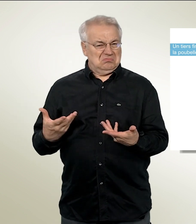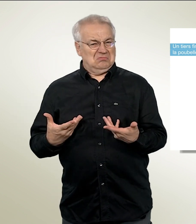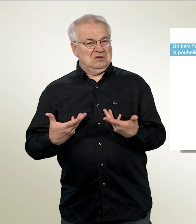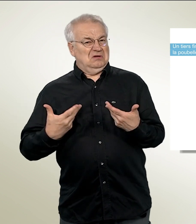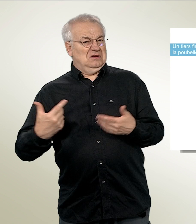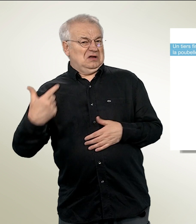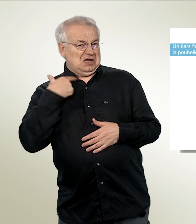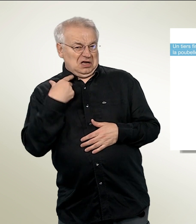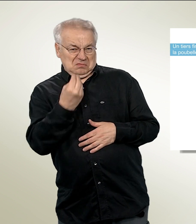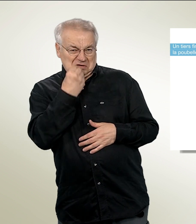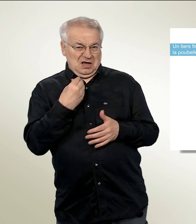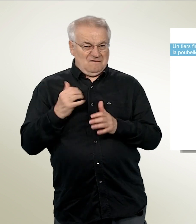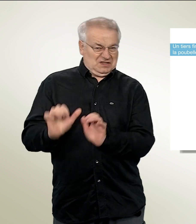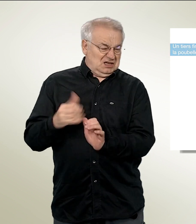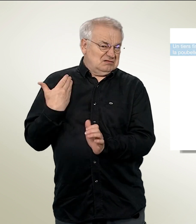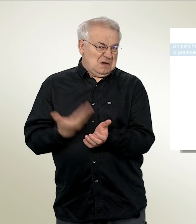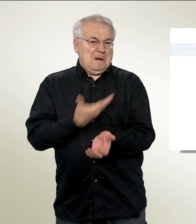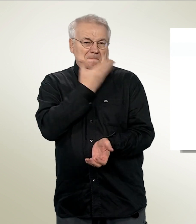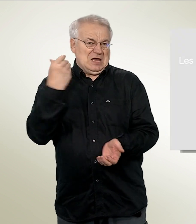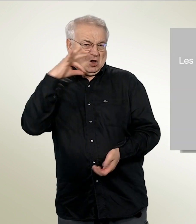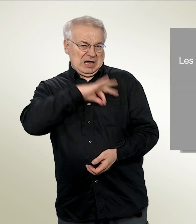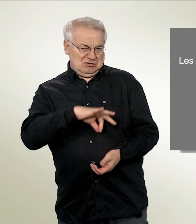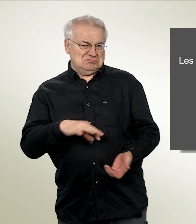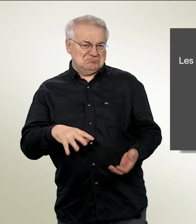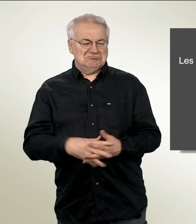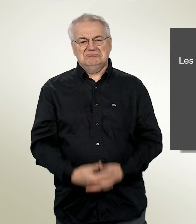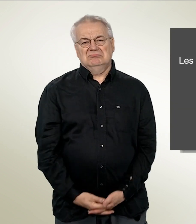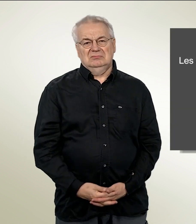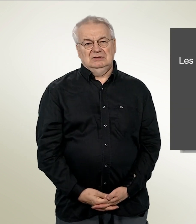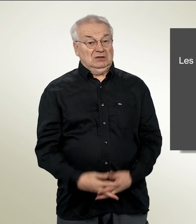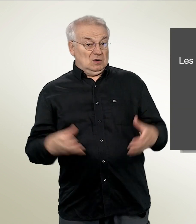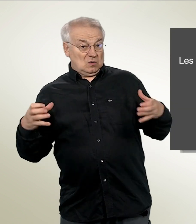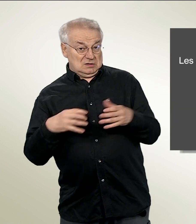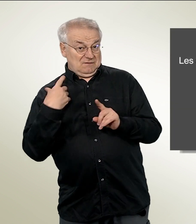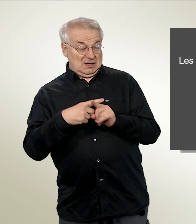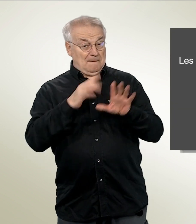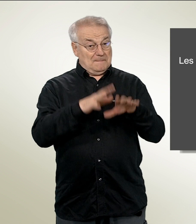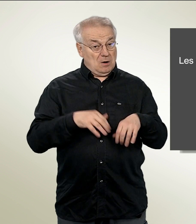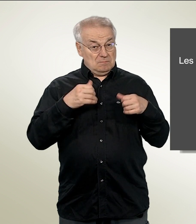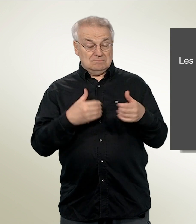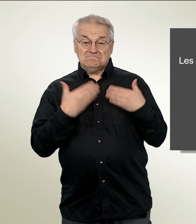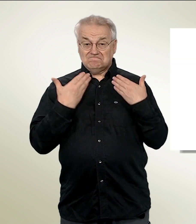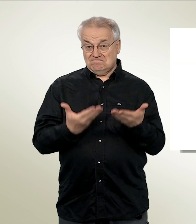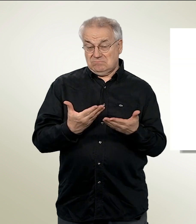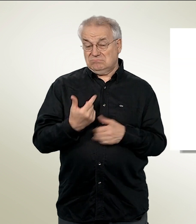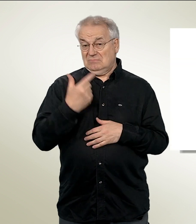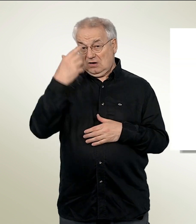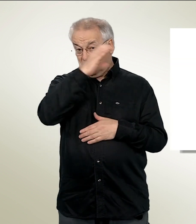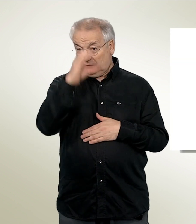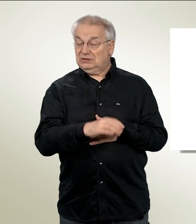gaspillage alimentaire, c'est la meilleure des économies. Le Conseil fédéral et le Parlement avancent que la Constitution et la loi